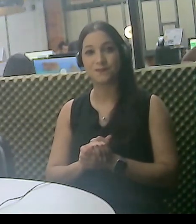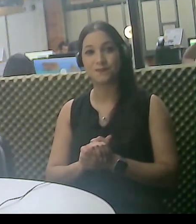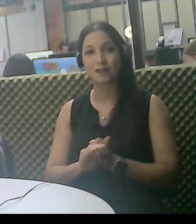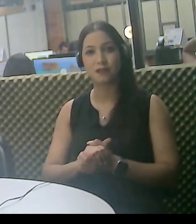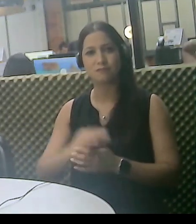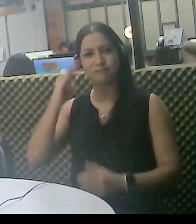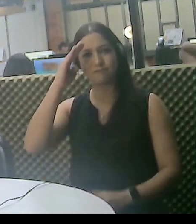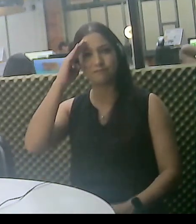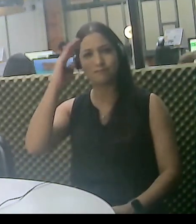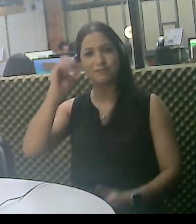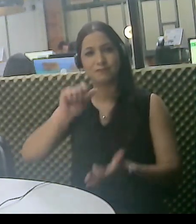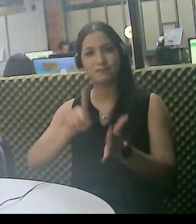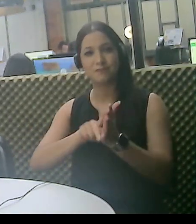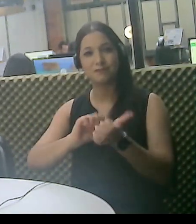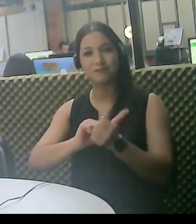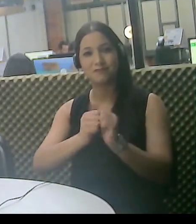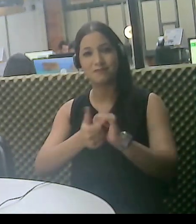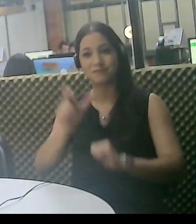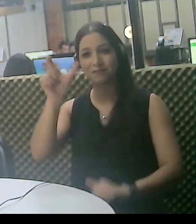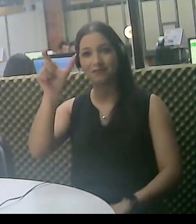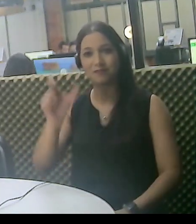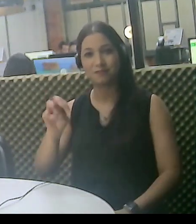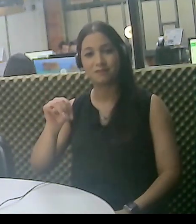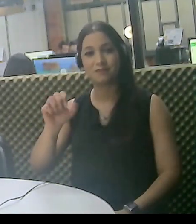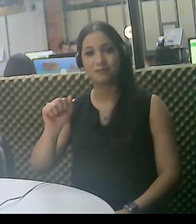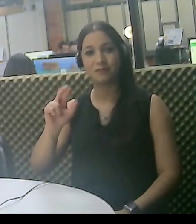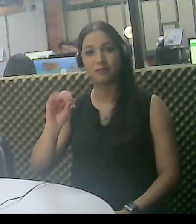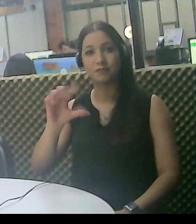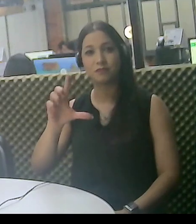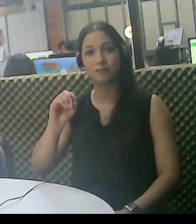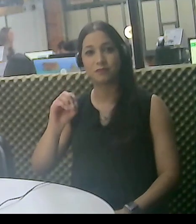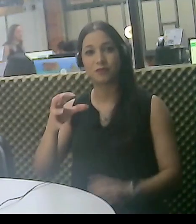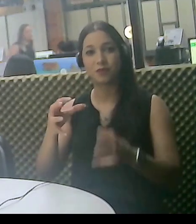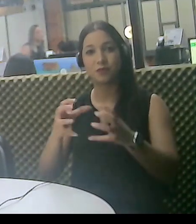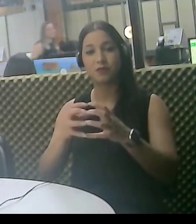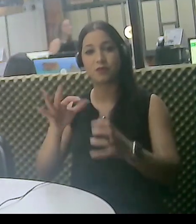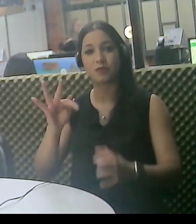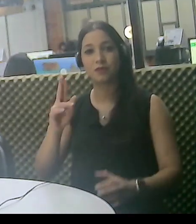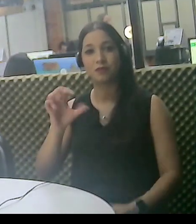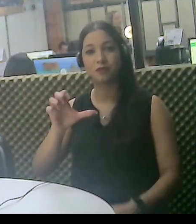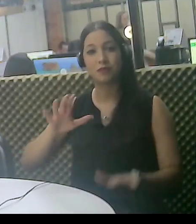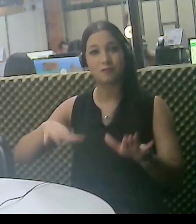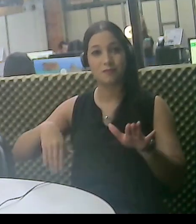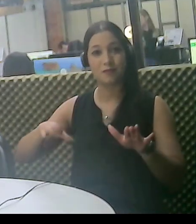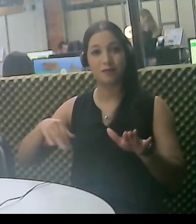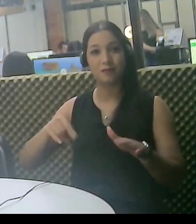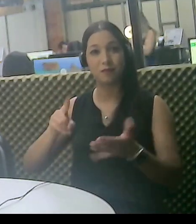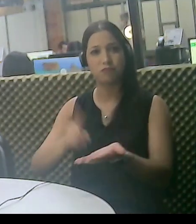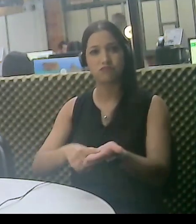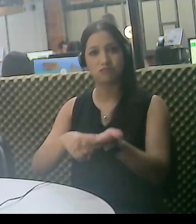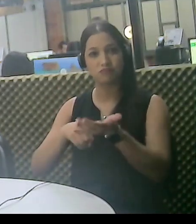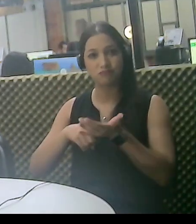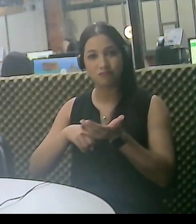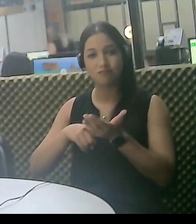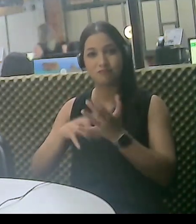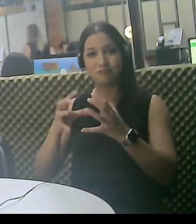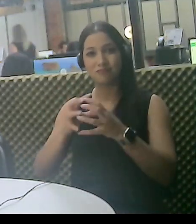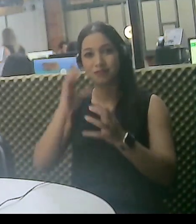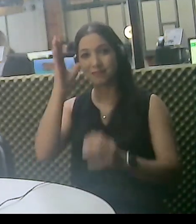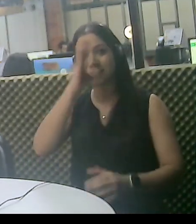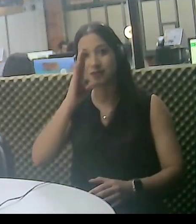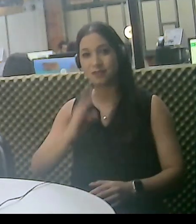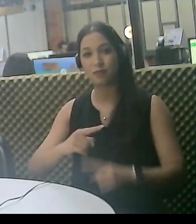Destaque no esporte. O atleta Marco Túlio Silva, da equipe Futel Praia Clube, foi convocado pela Seleção Brasileira